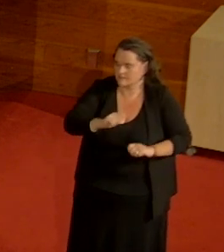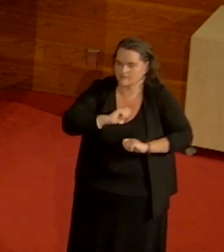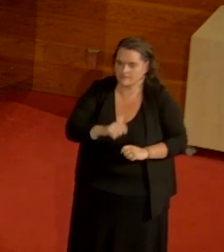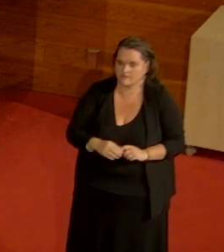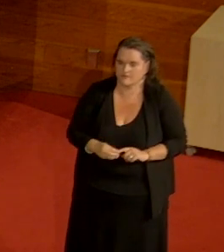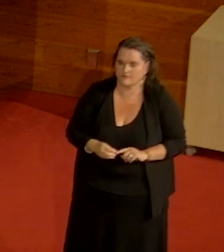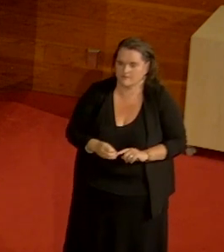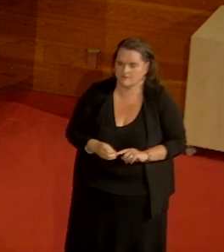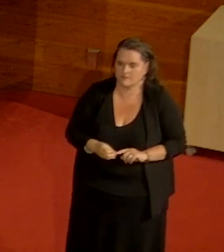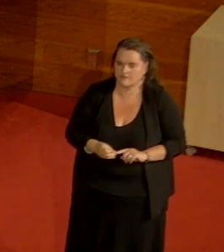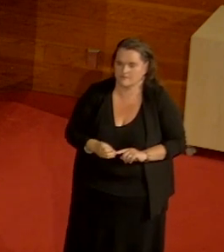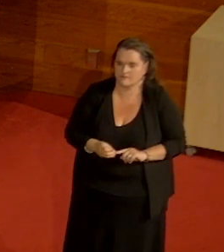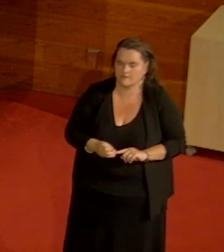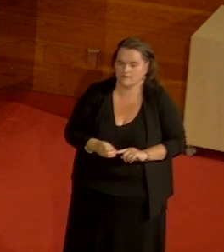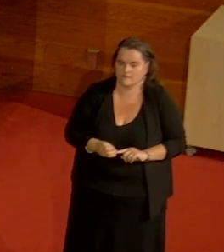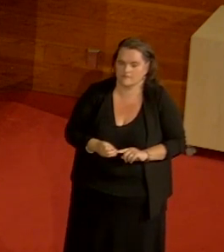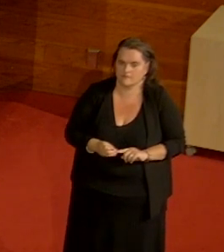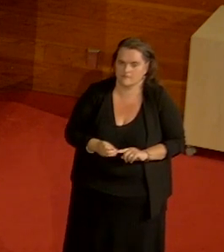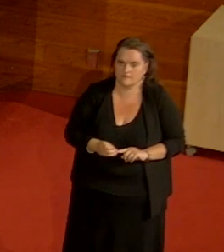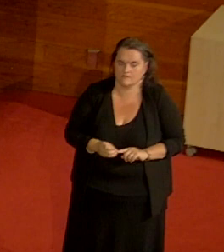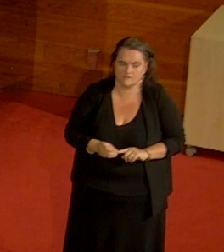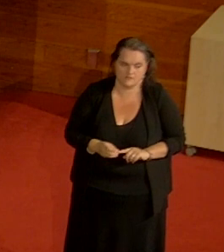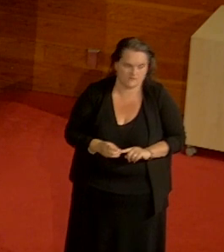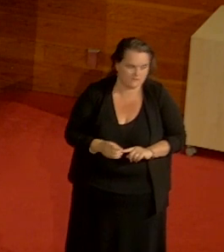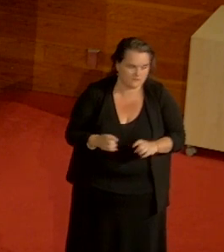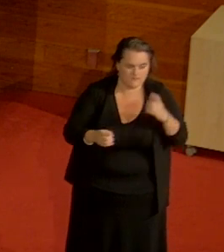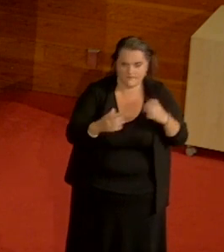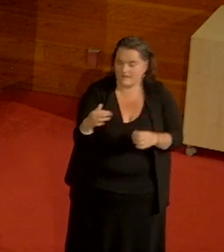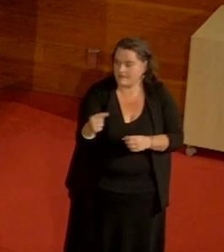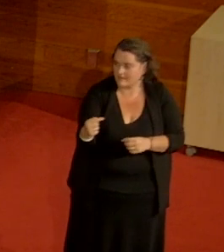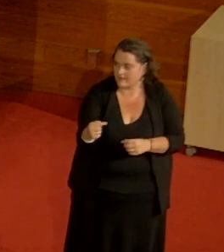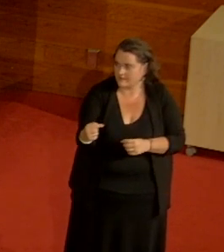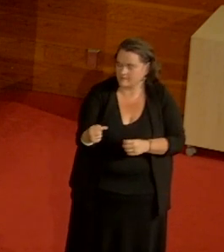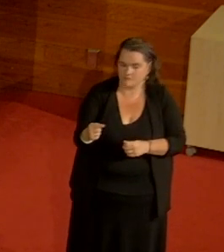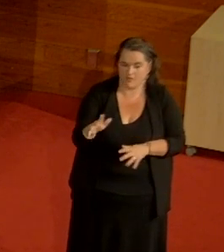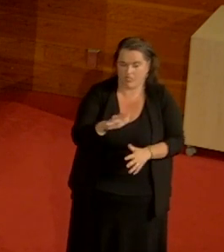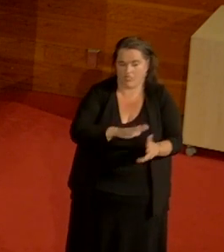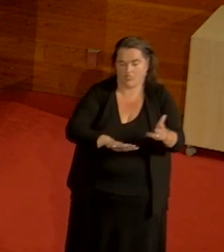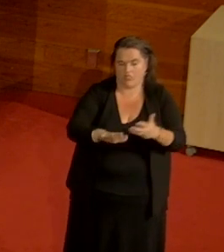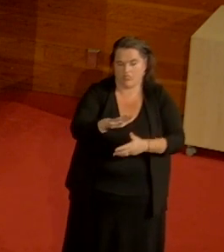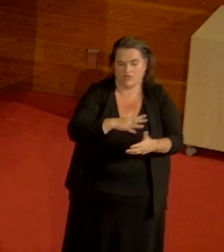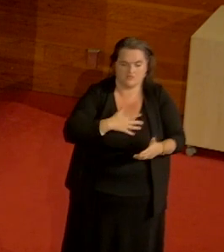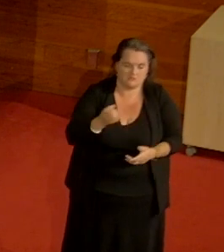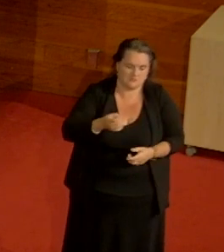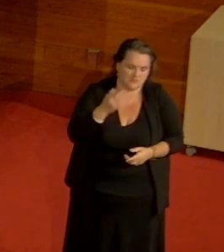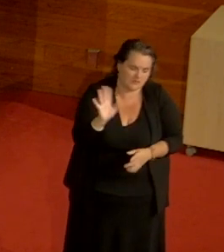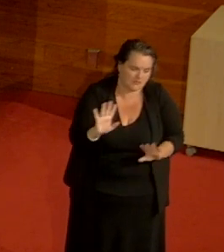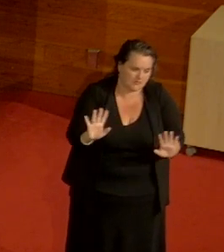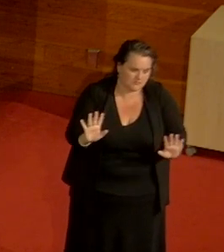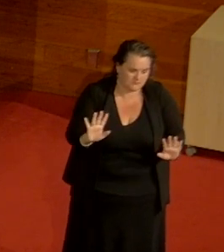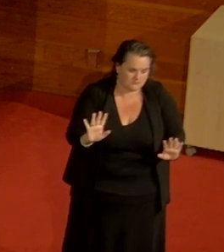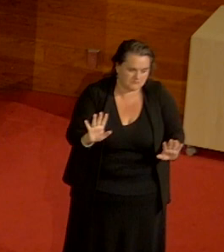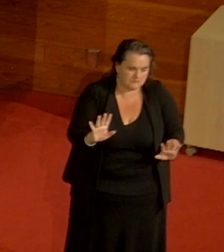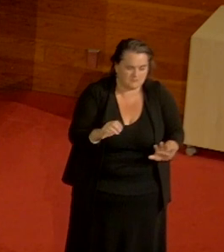e por el pesimismo de como todo es confuso Pues no creo nada y caigo en el